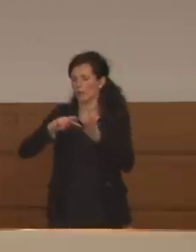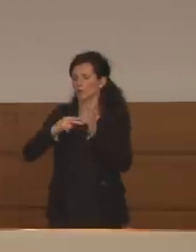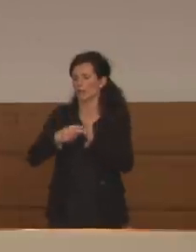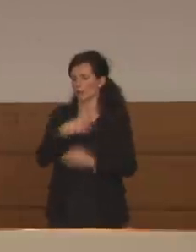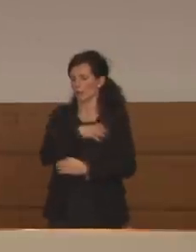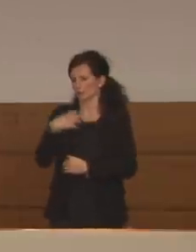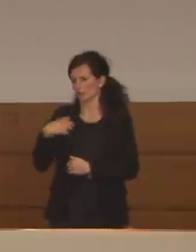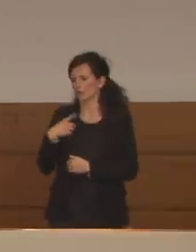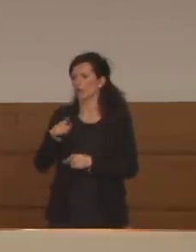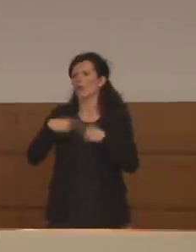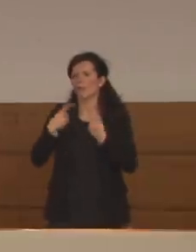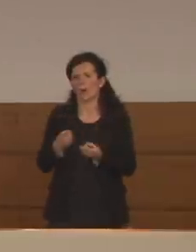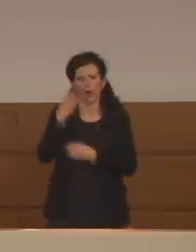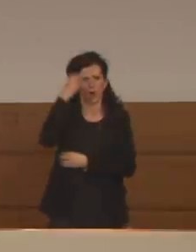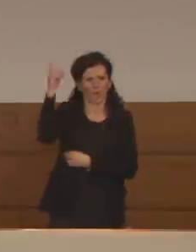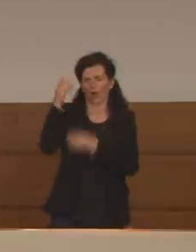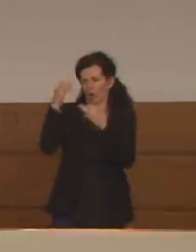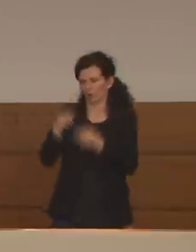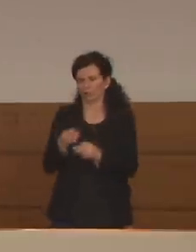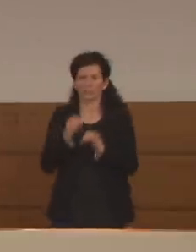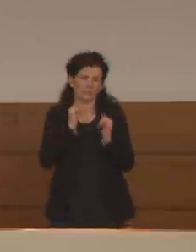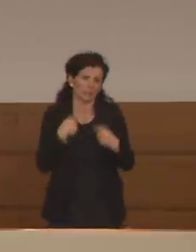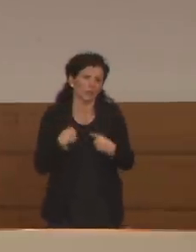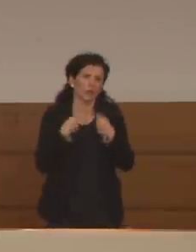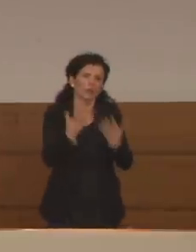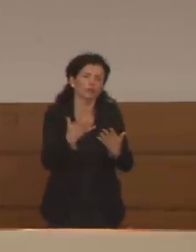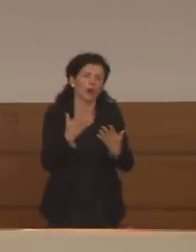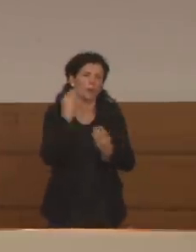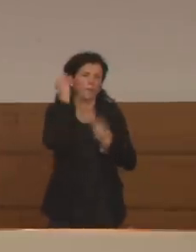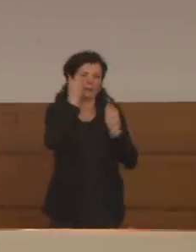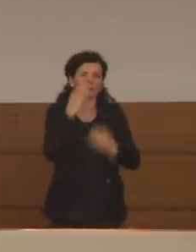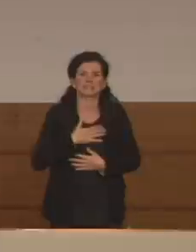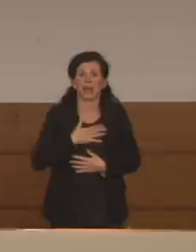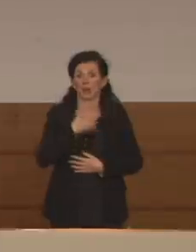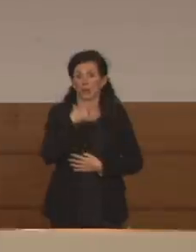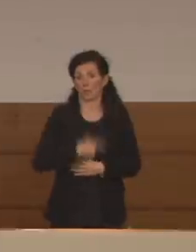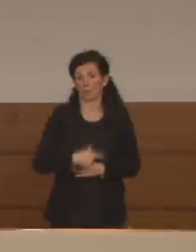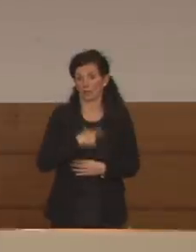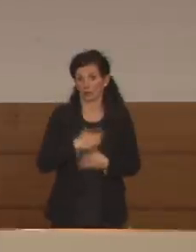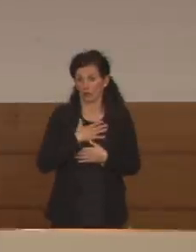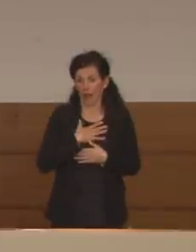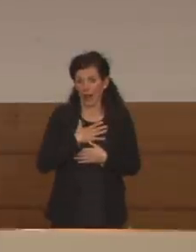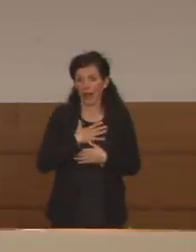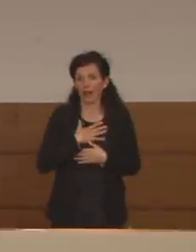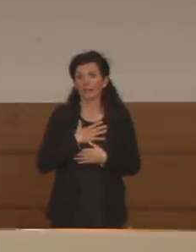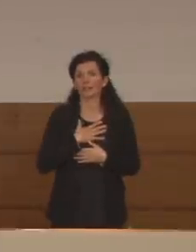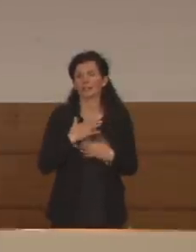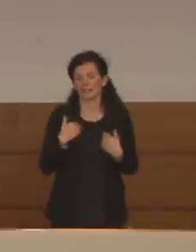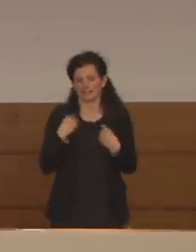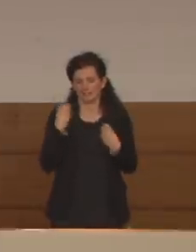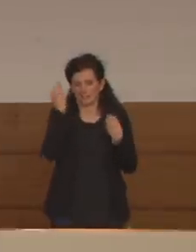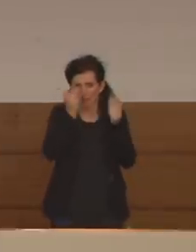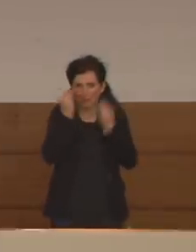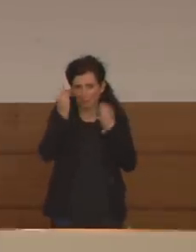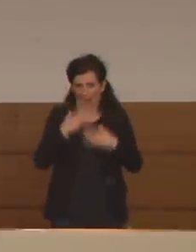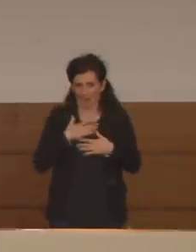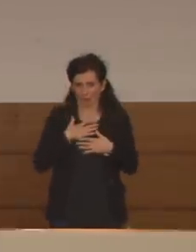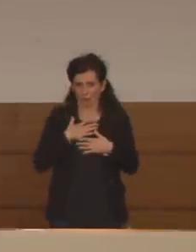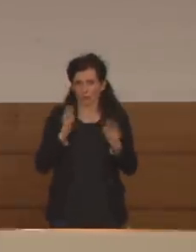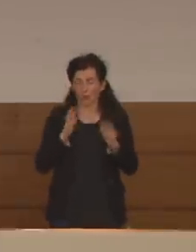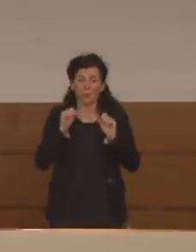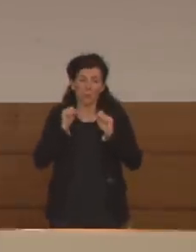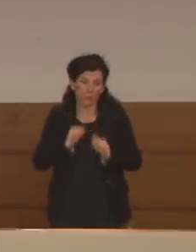io le do in questo momento un parere mio personale che penso però penso che possa essere